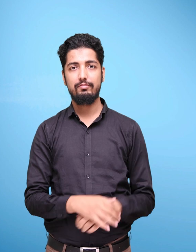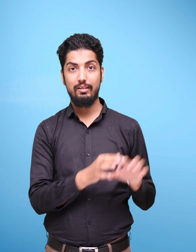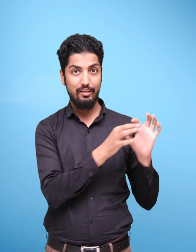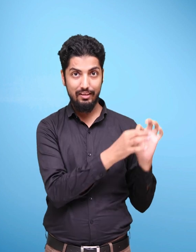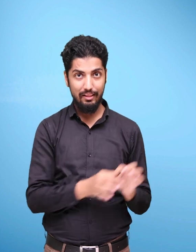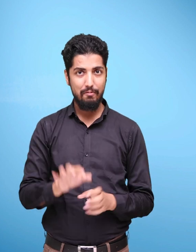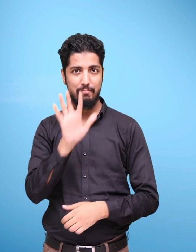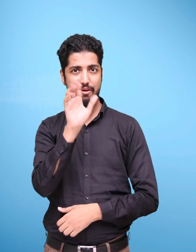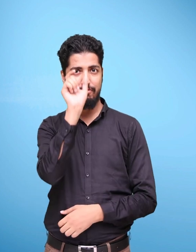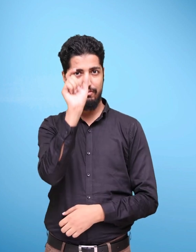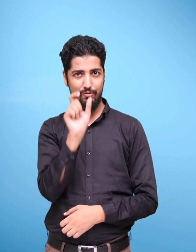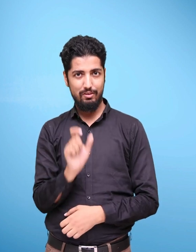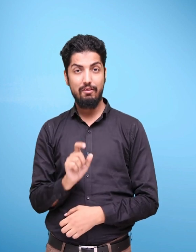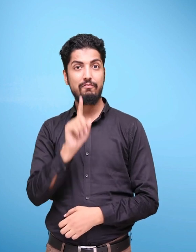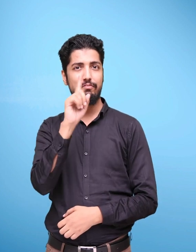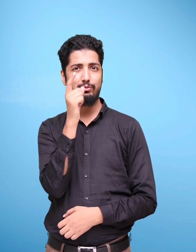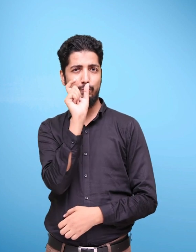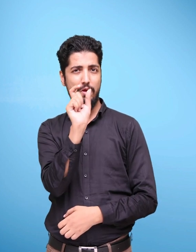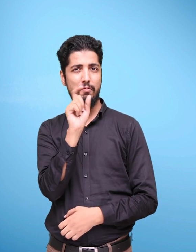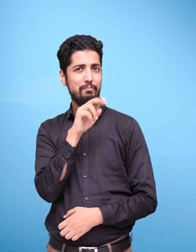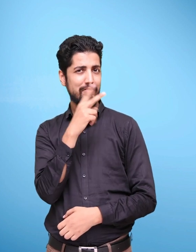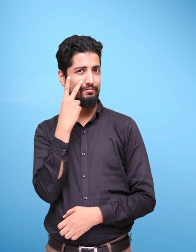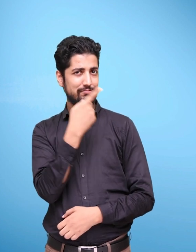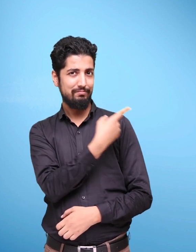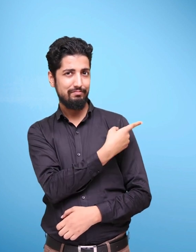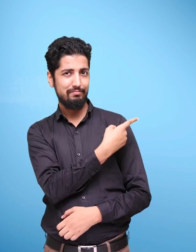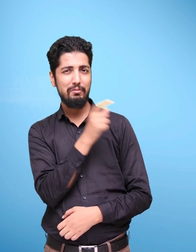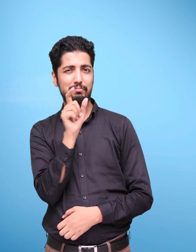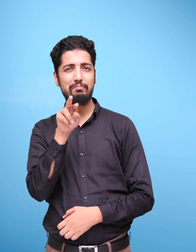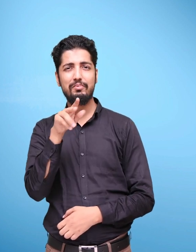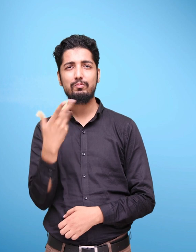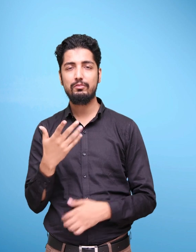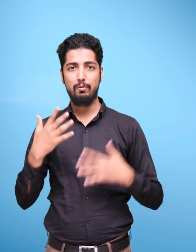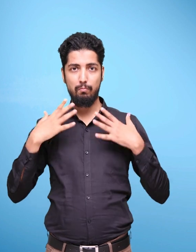The five domains of learning that is physical and motor